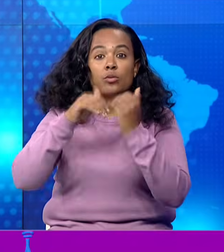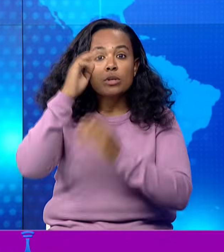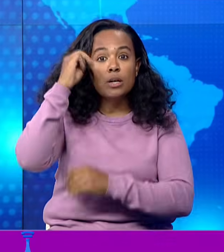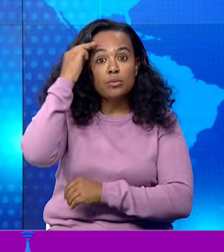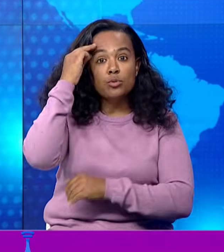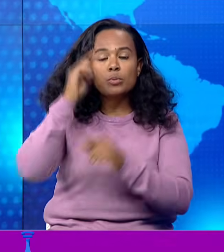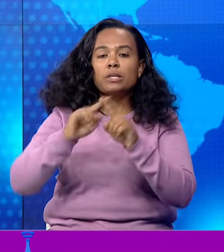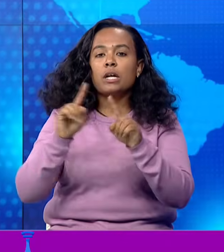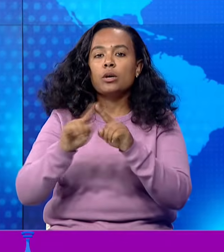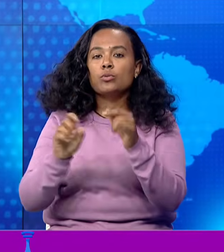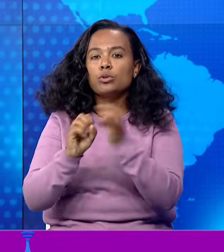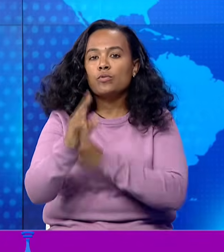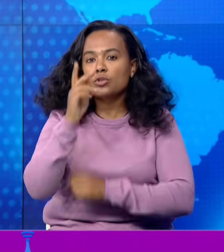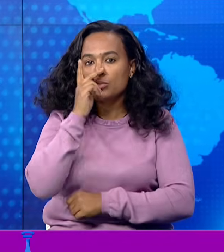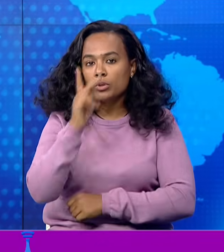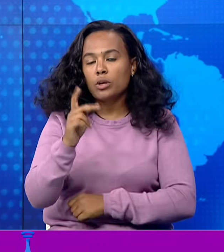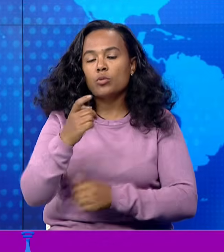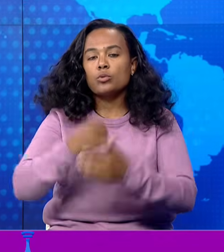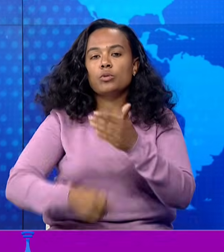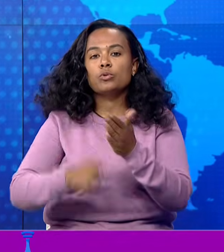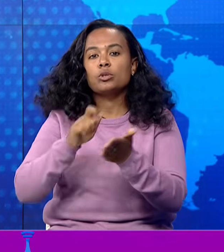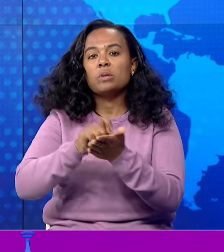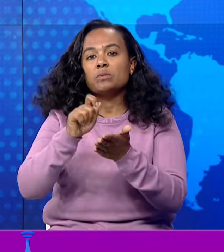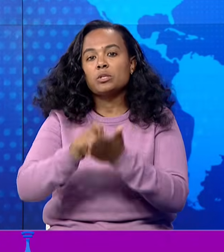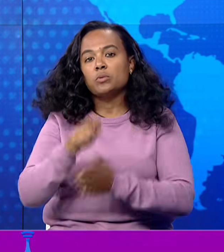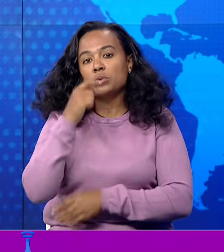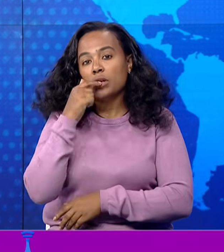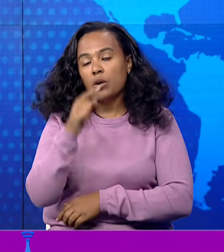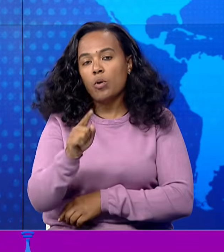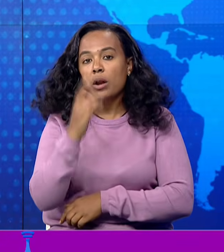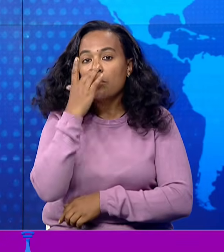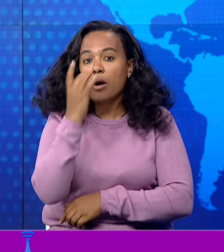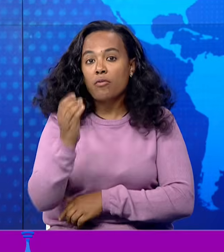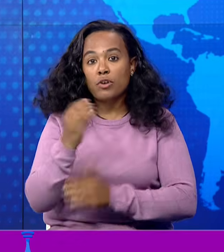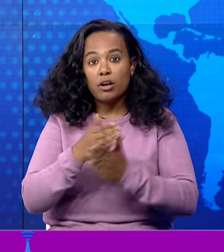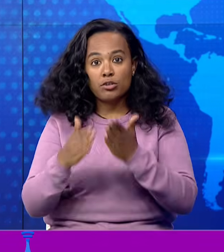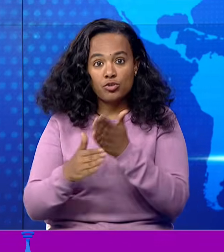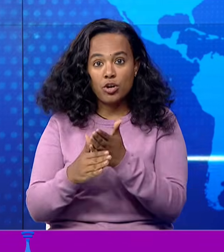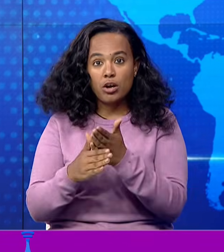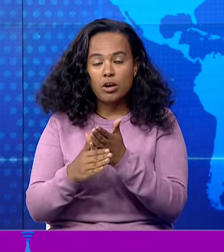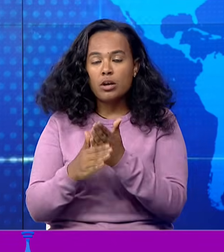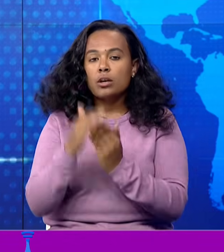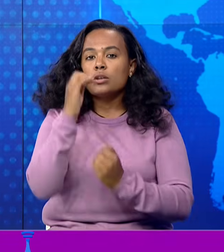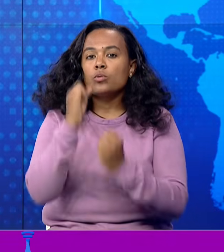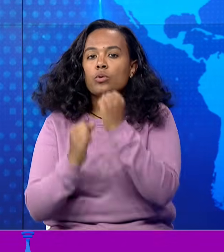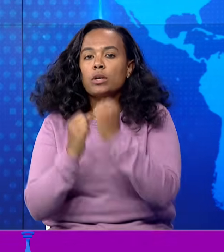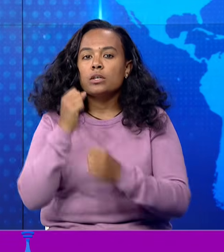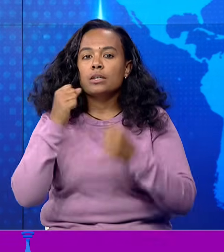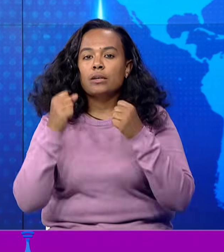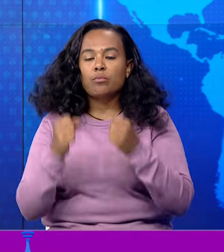በተለያዩ ዘርፎች የሚታዩ ውጤቶችን ማስመዝገቡንም ተናግረዋል። በአፍሪካ ደረጃ ሊወዳደር